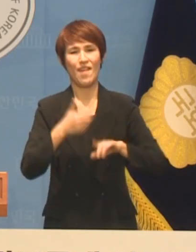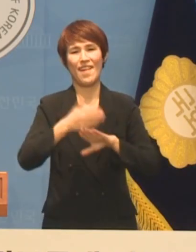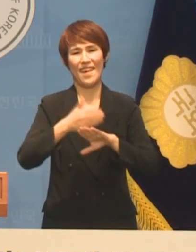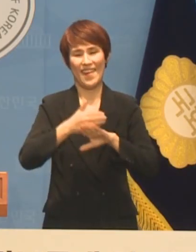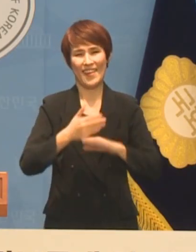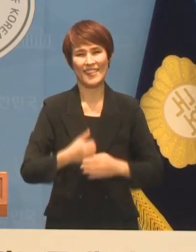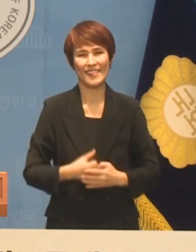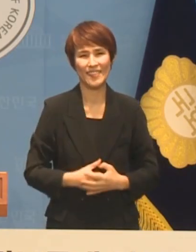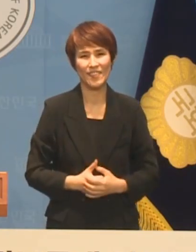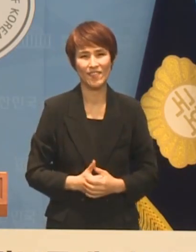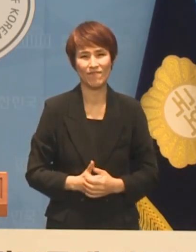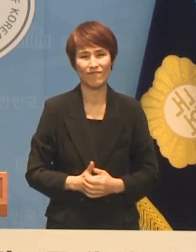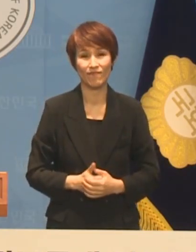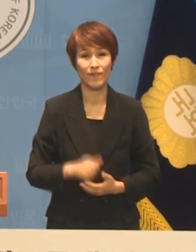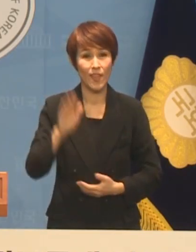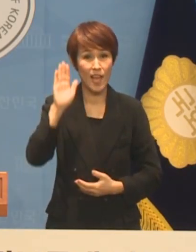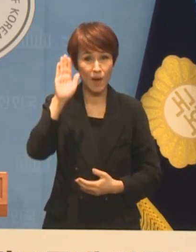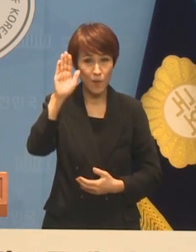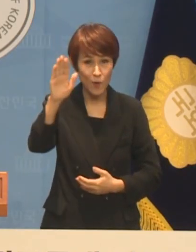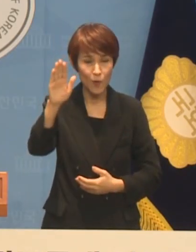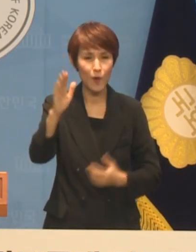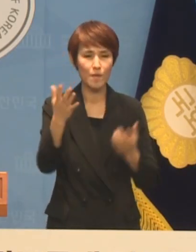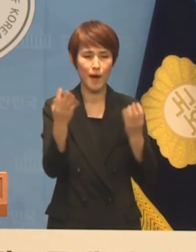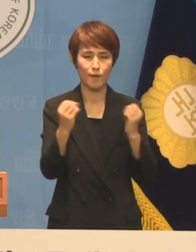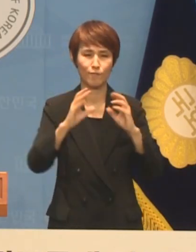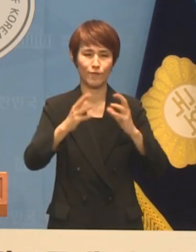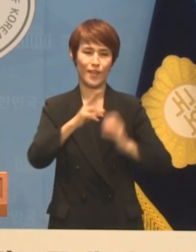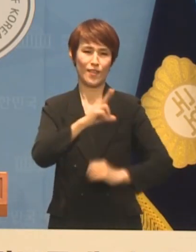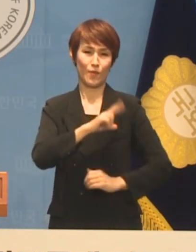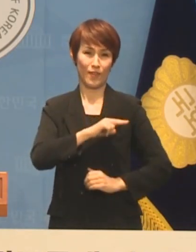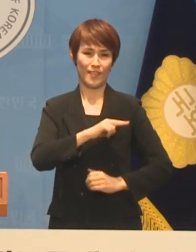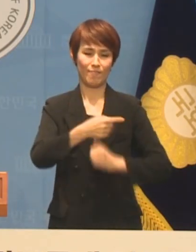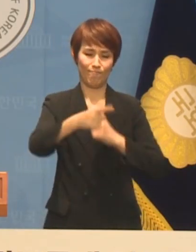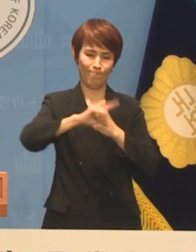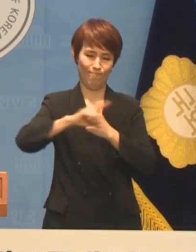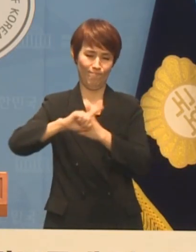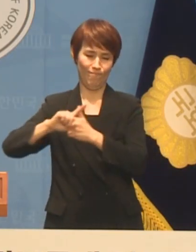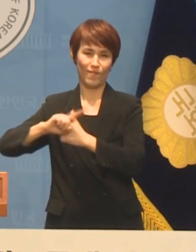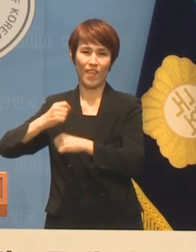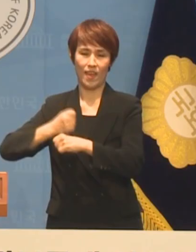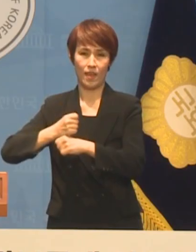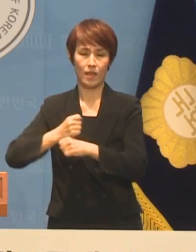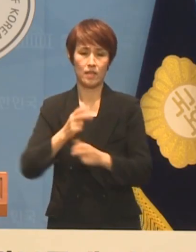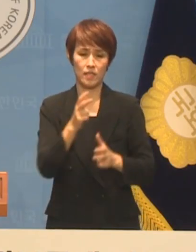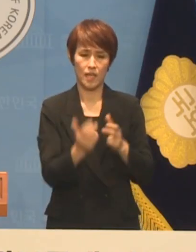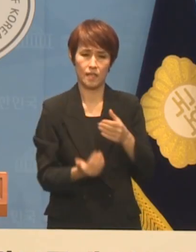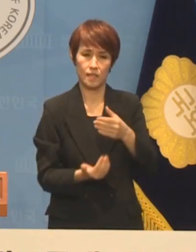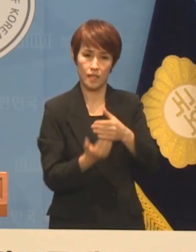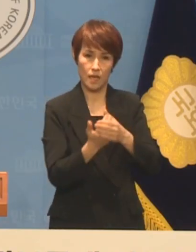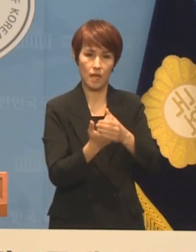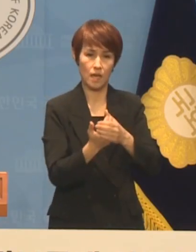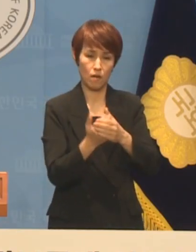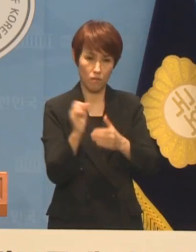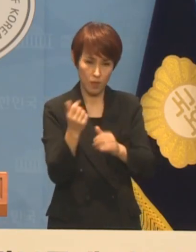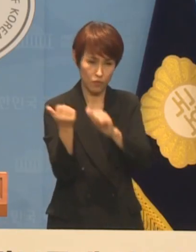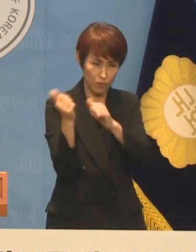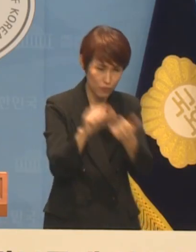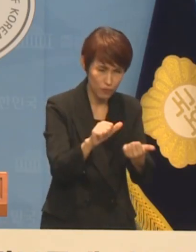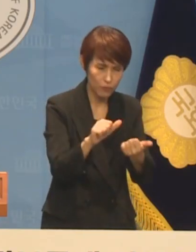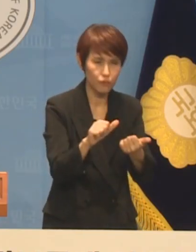감사드립니다. 앞으로도 더 많은 국회의원이 합류하여 산재 사망을 줄이는 데